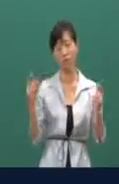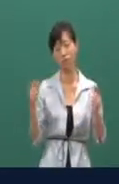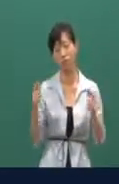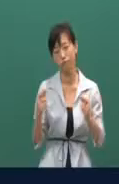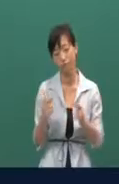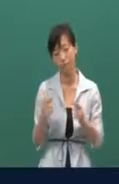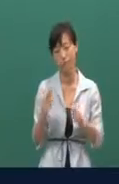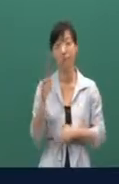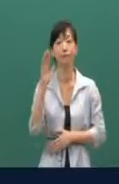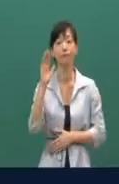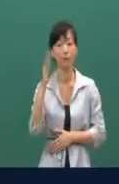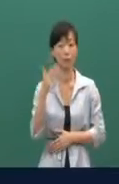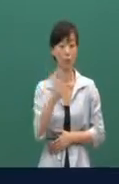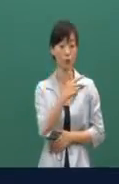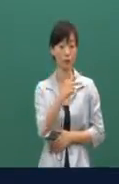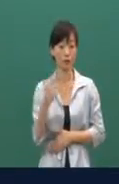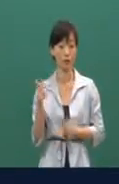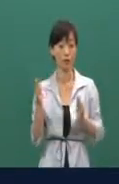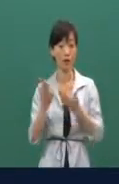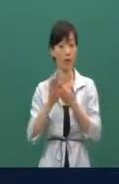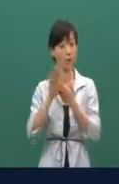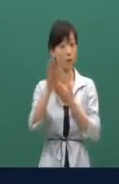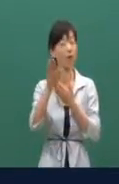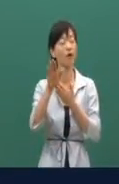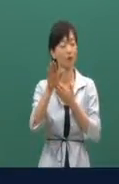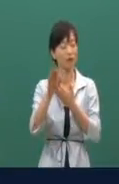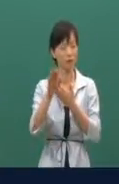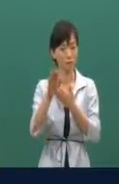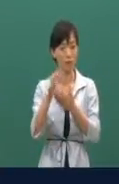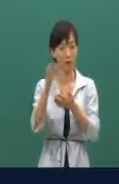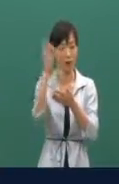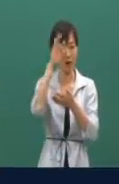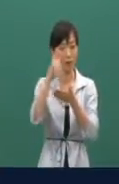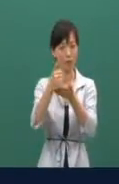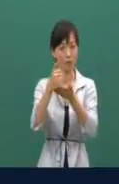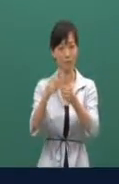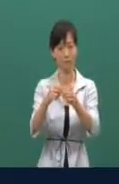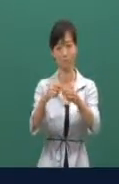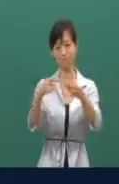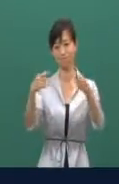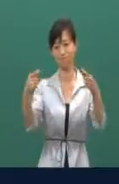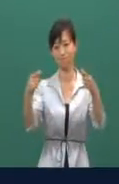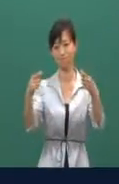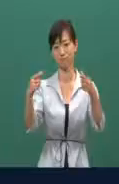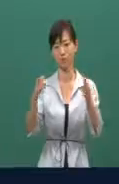少もわずか1週間ほどで回復した、